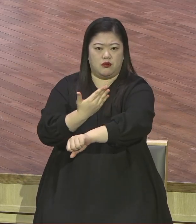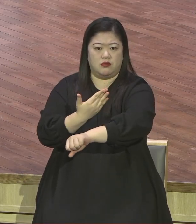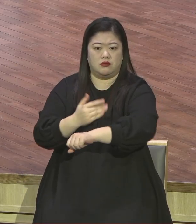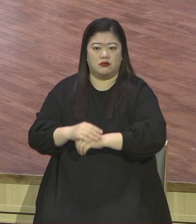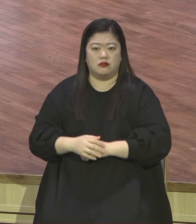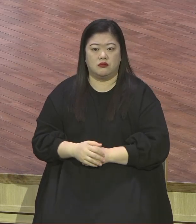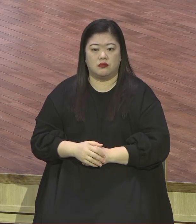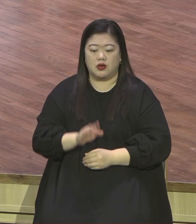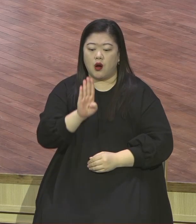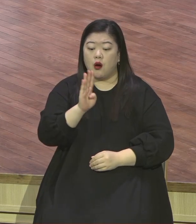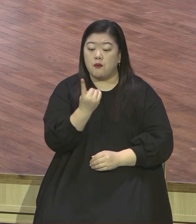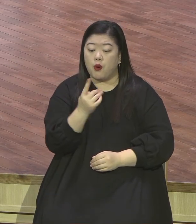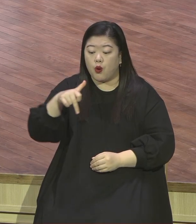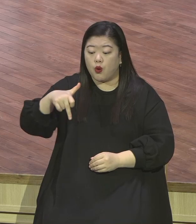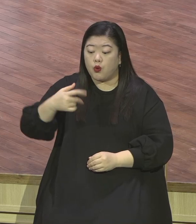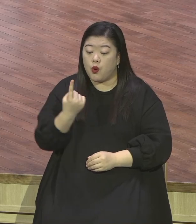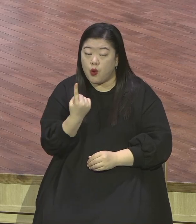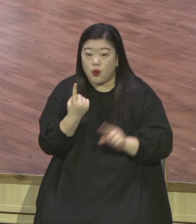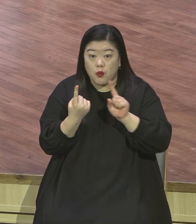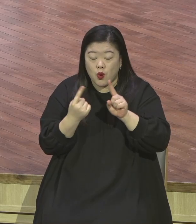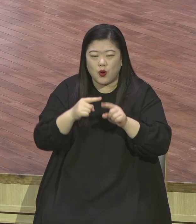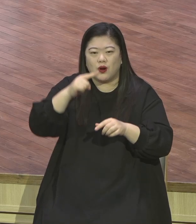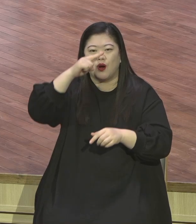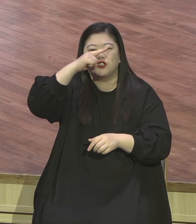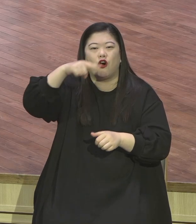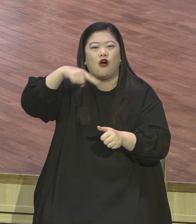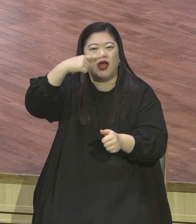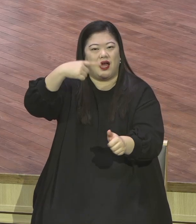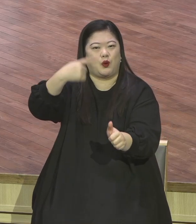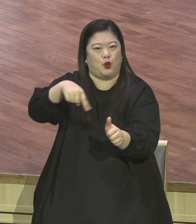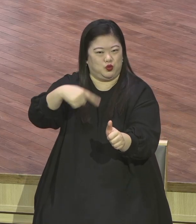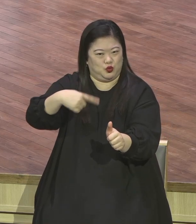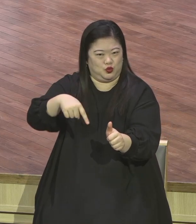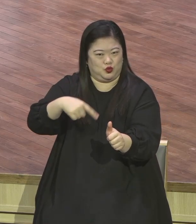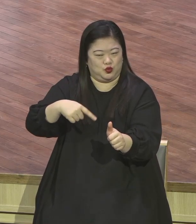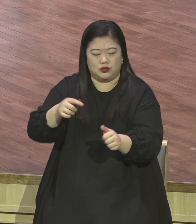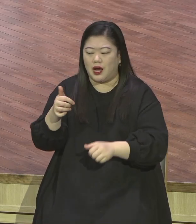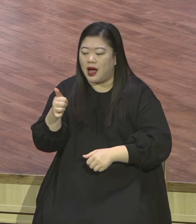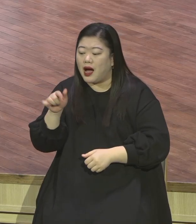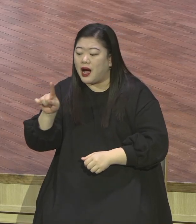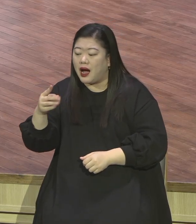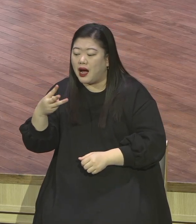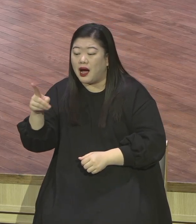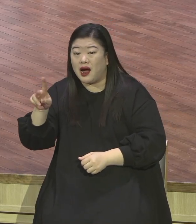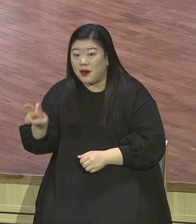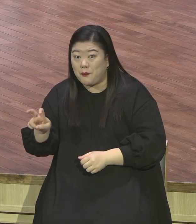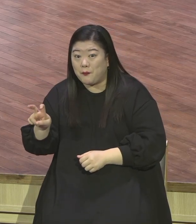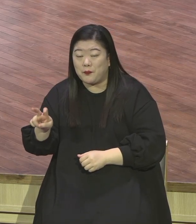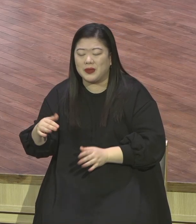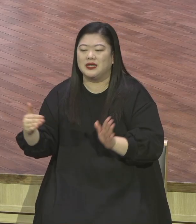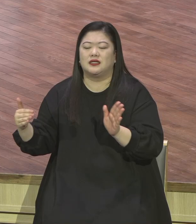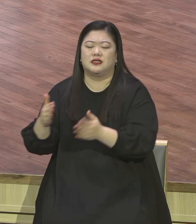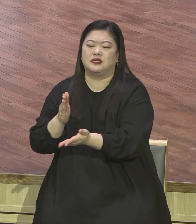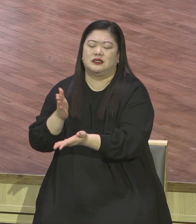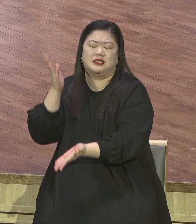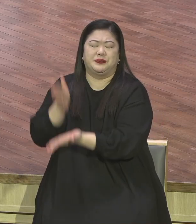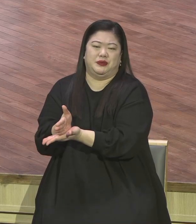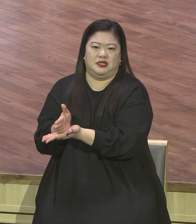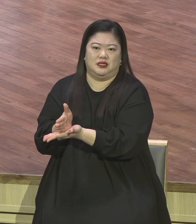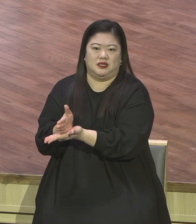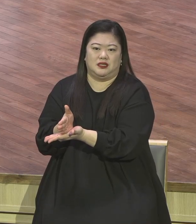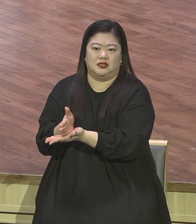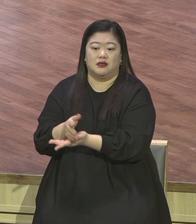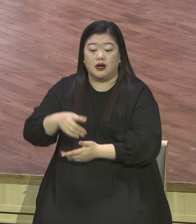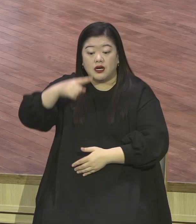복호가 뭐냐 서구 교육이란 의미가 있고 복호 하람은 금지 서구 교육